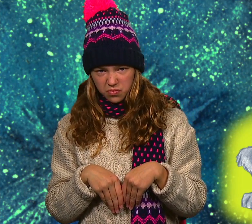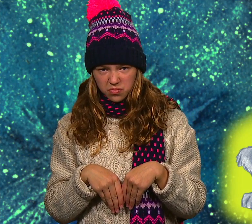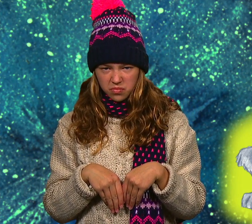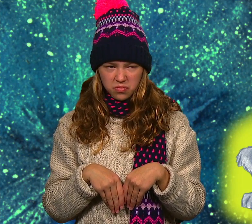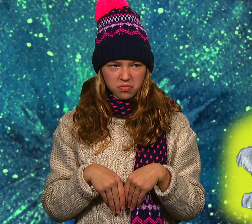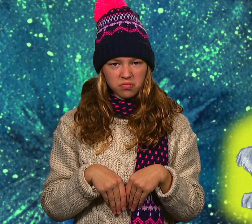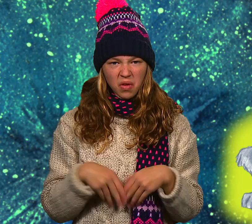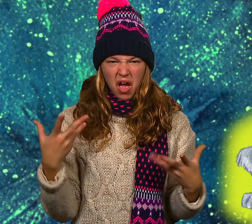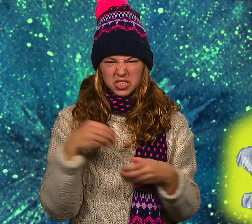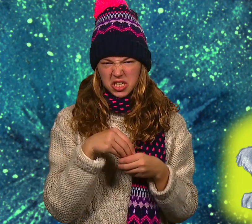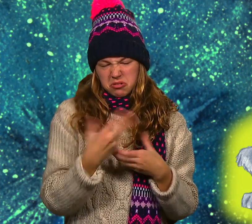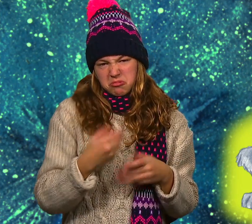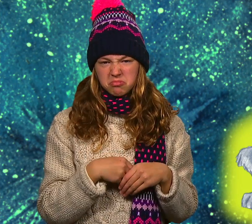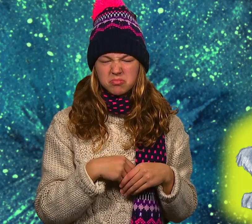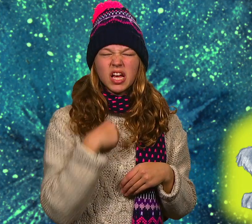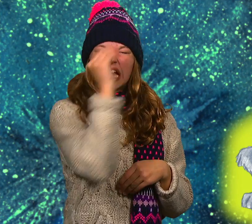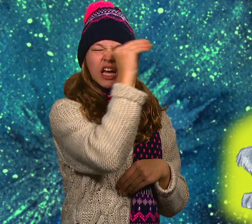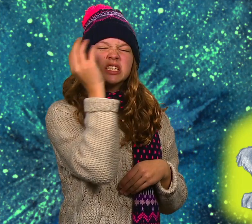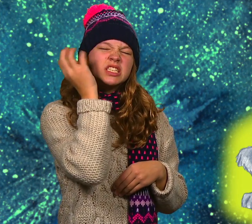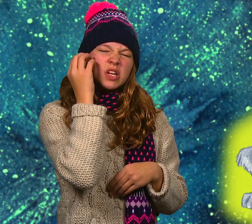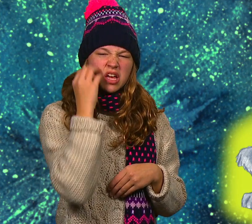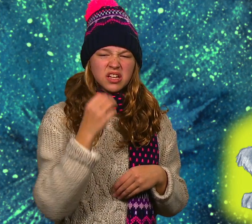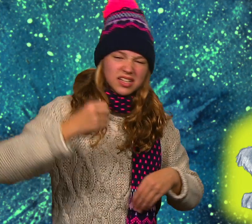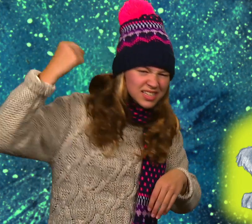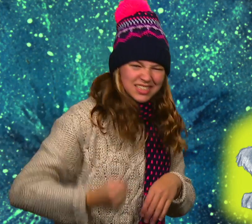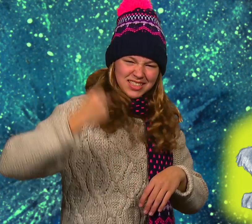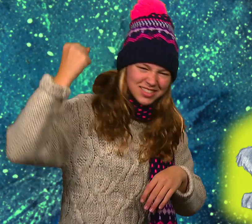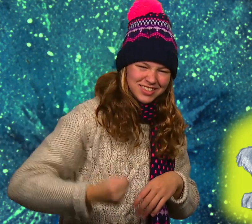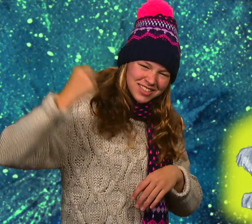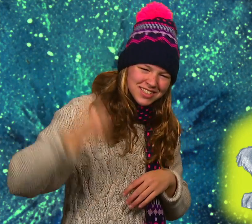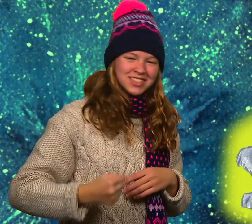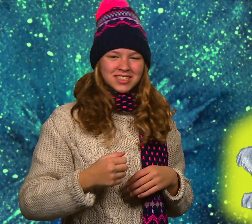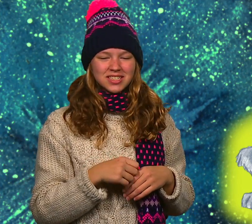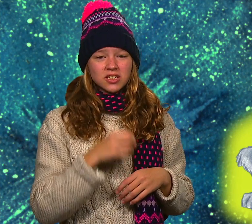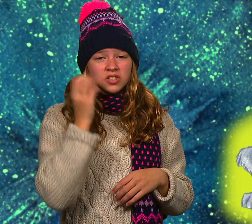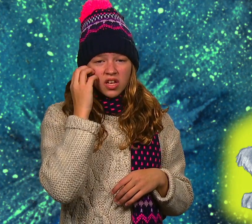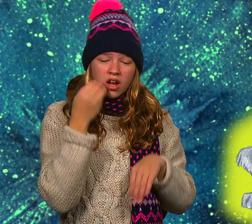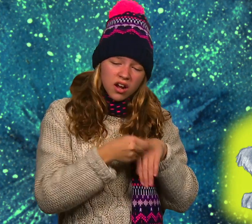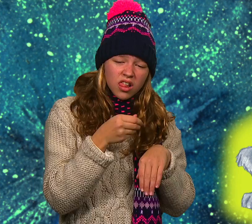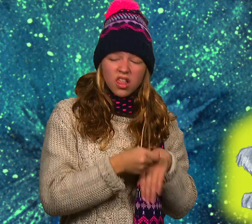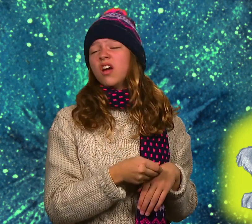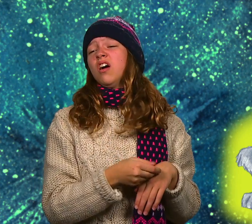mal her! Bruno nimmt sich ein Paket aus der Tüte und ruft